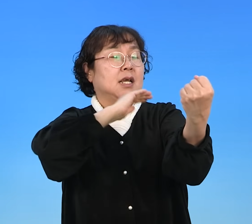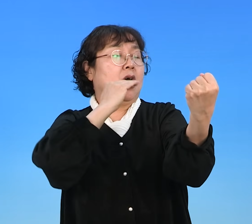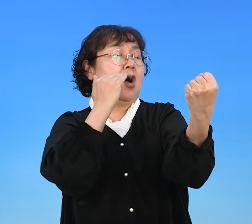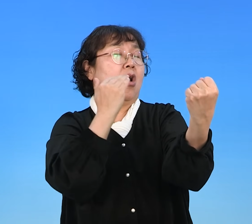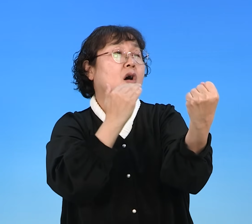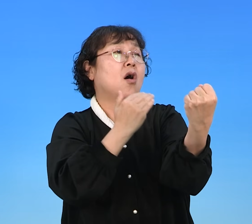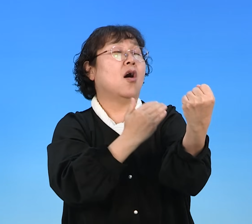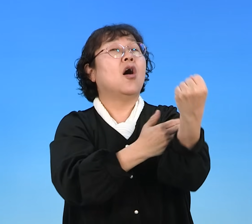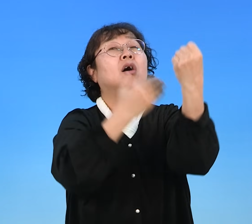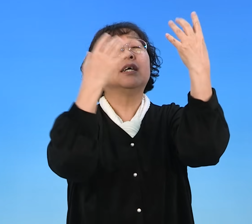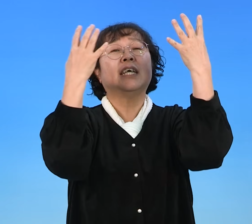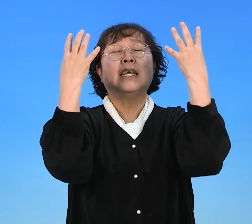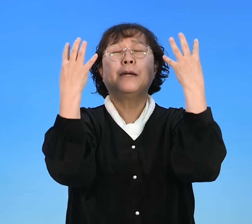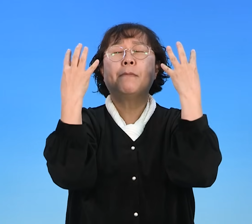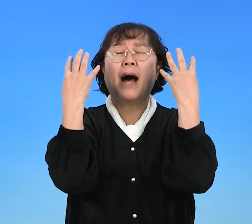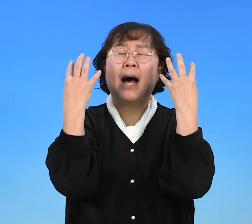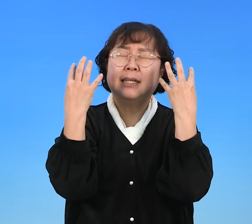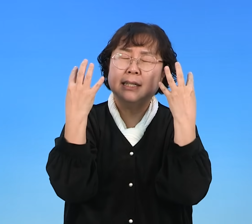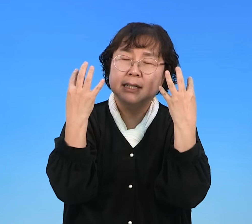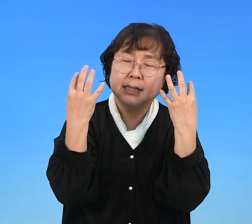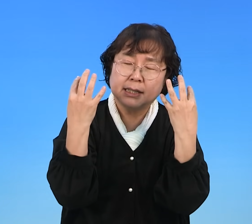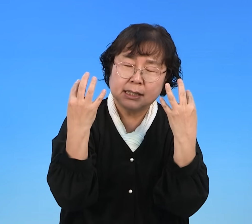능력이 많으시도다.